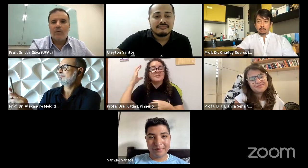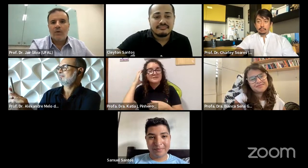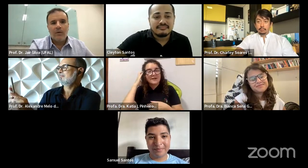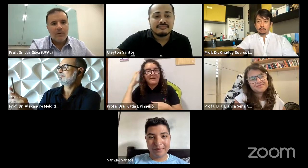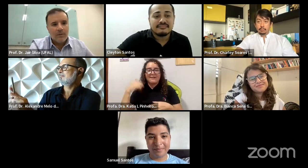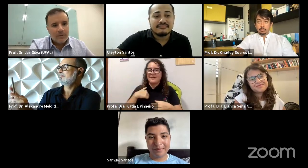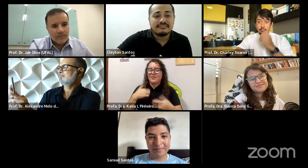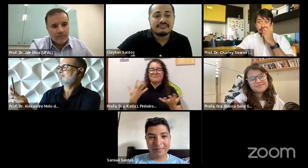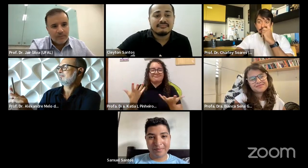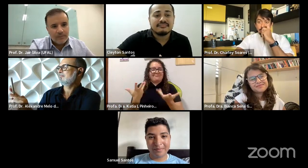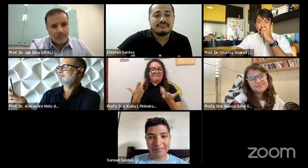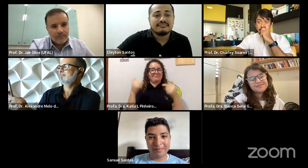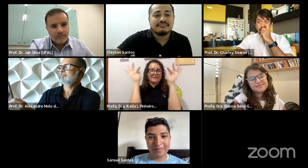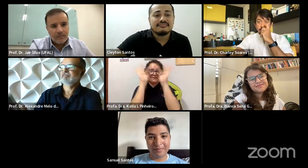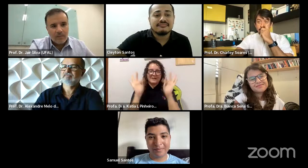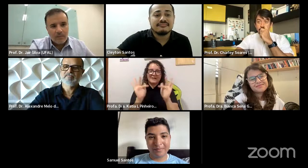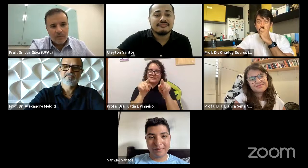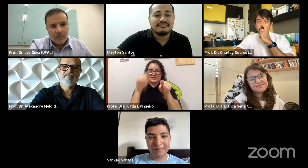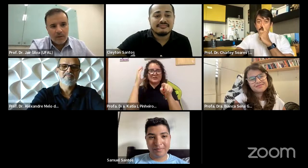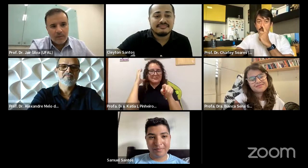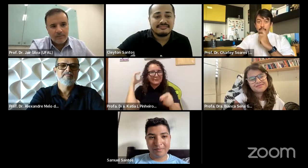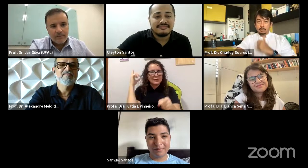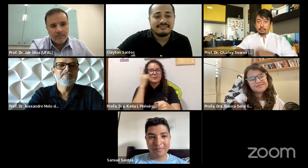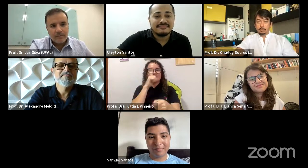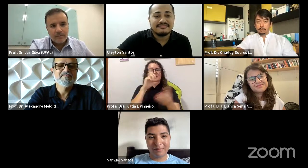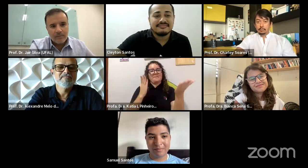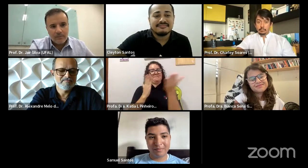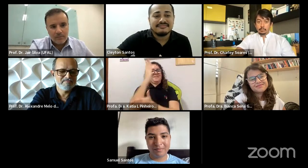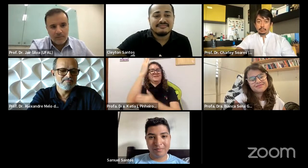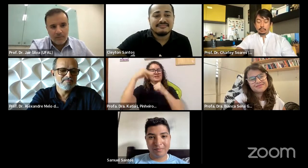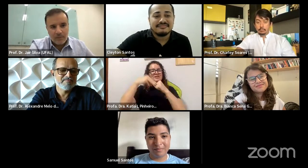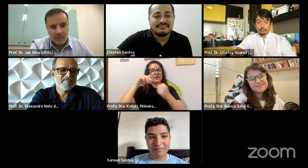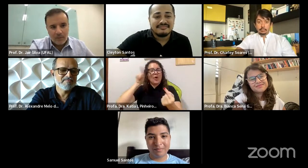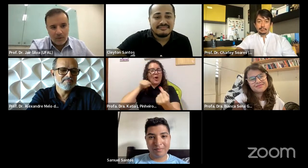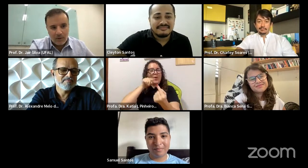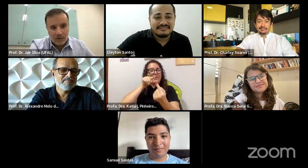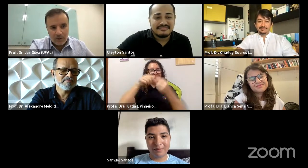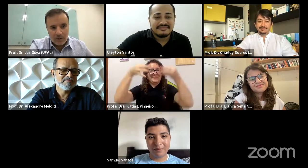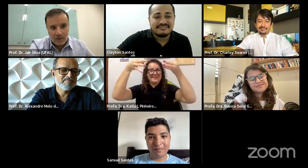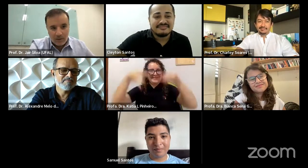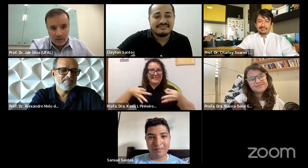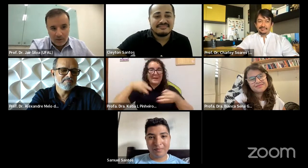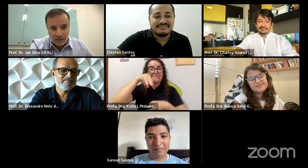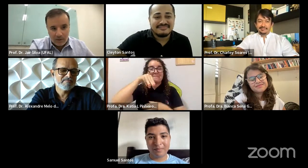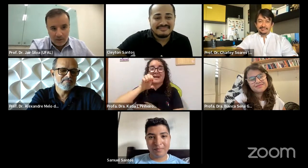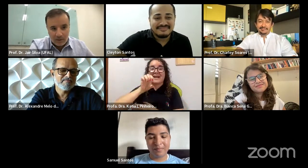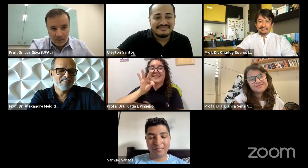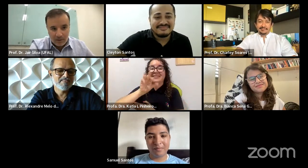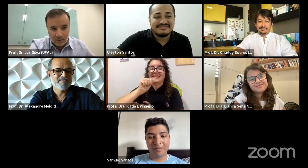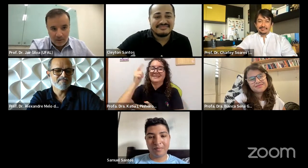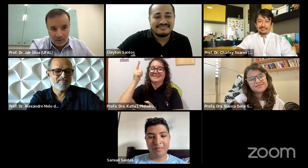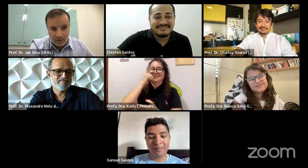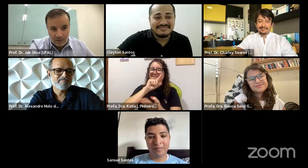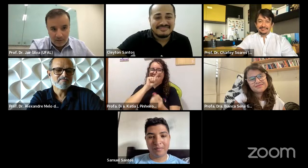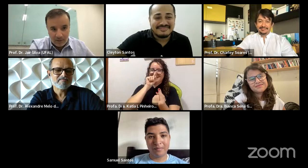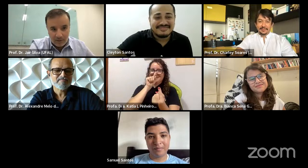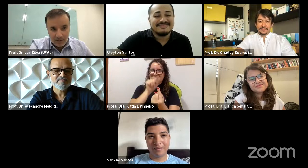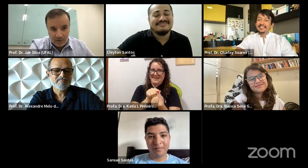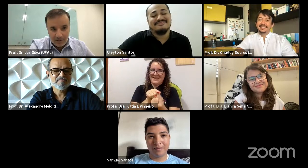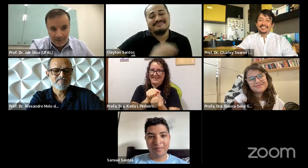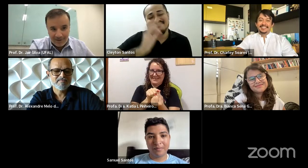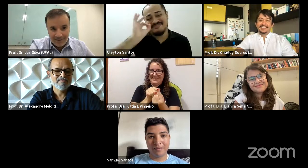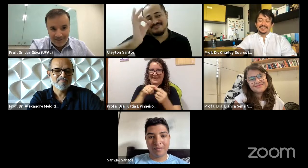né? Tem todas essas questões. Mas eu estou muito feliz pelo Cleiton, que foi aprovado,